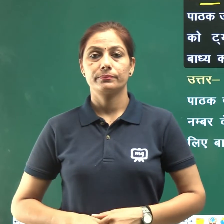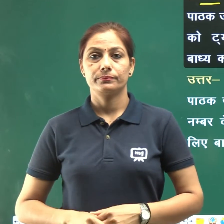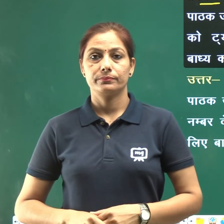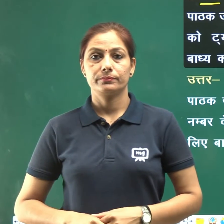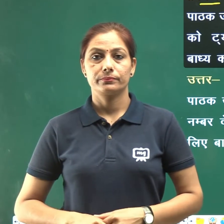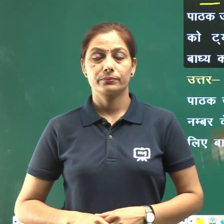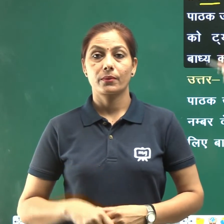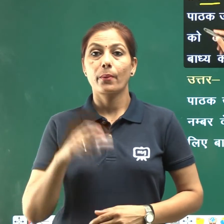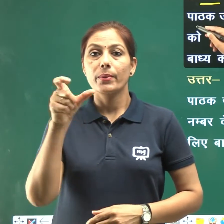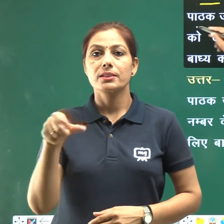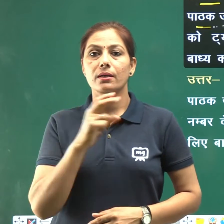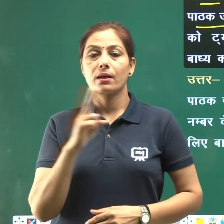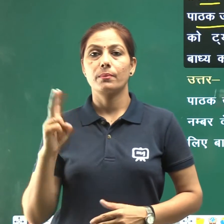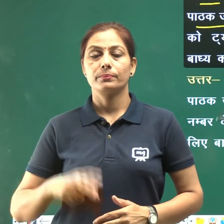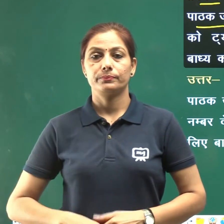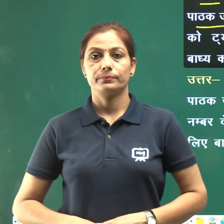पाठक जी